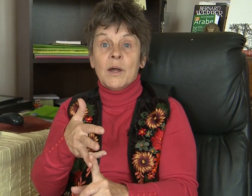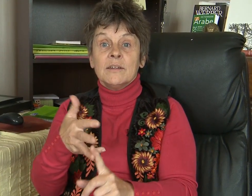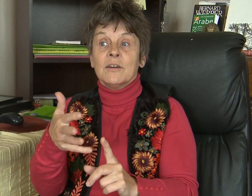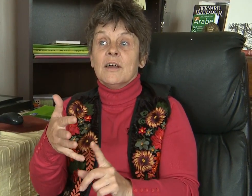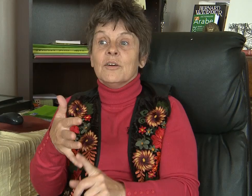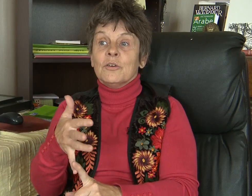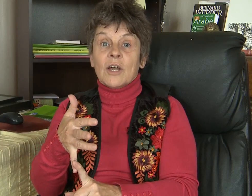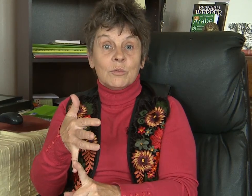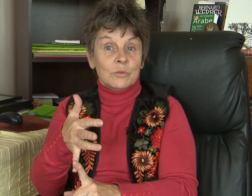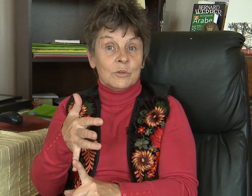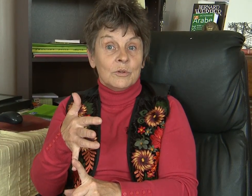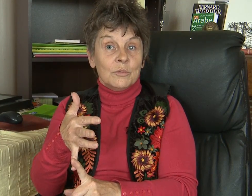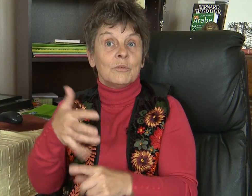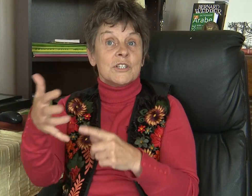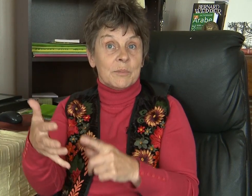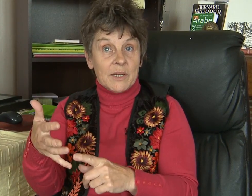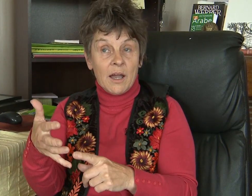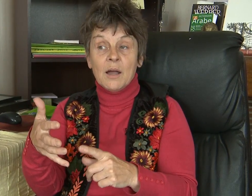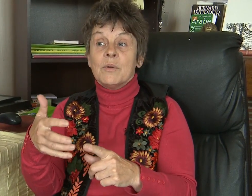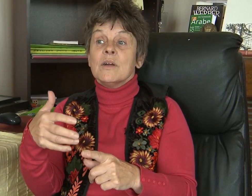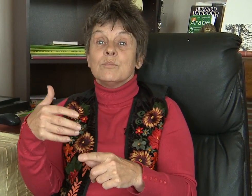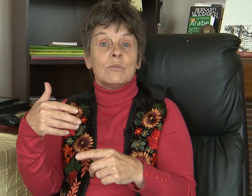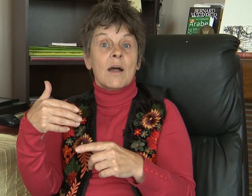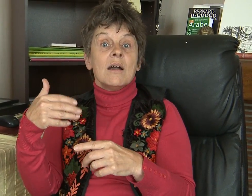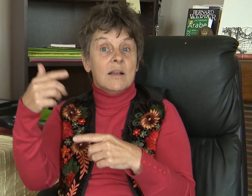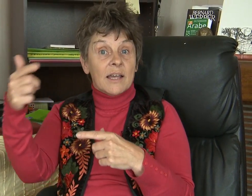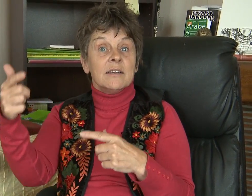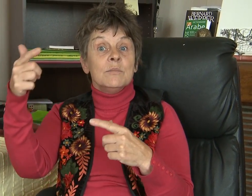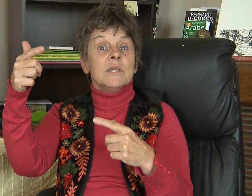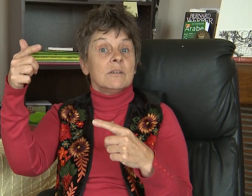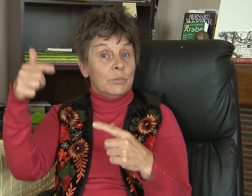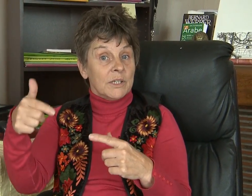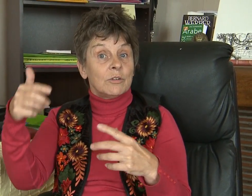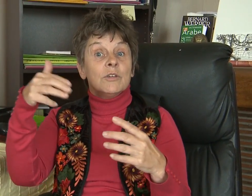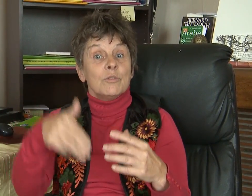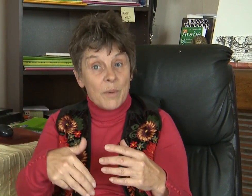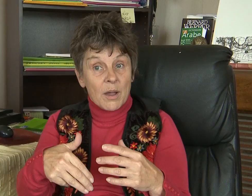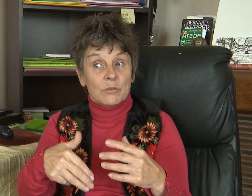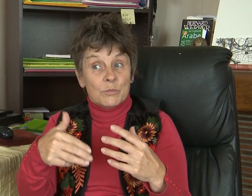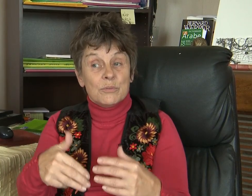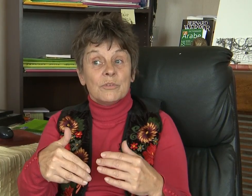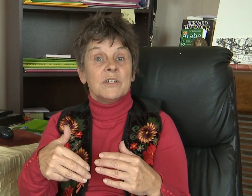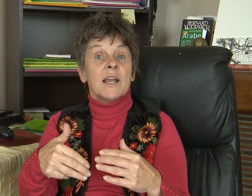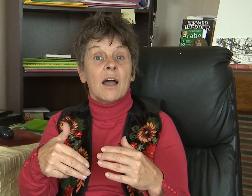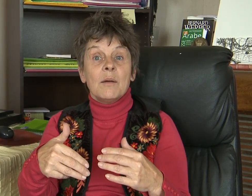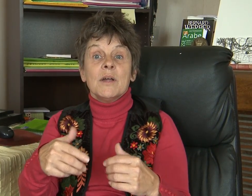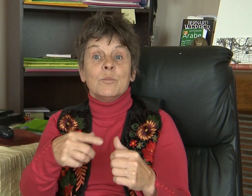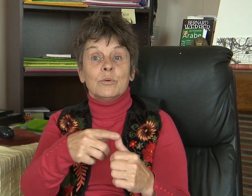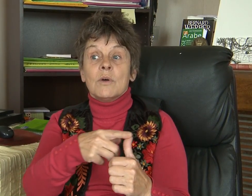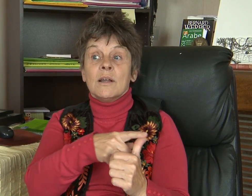boîte. Je raconte pourquoi j'ai appris l'arabe, pourquoi l'académie, depuis 80, ne veut plus enseigner l'arabe, pourquoi la langue